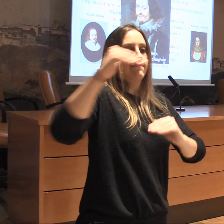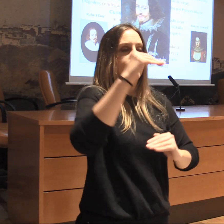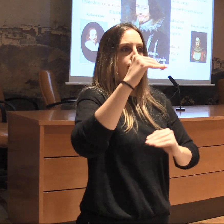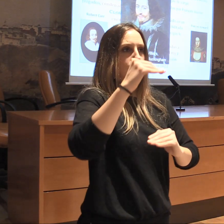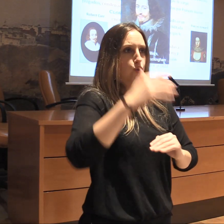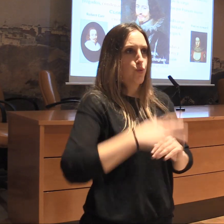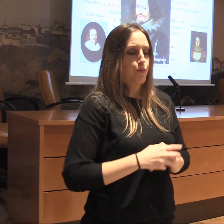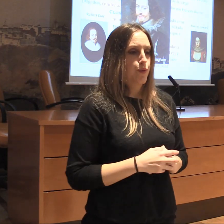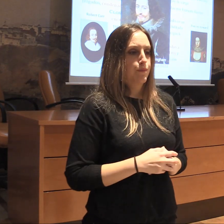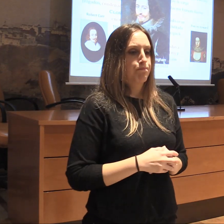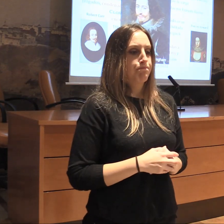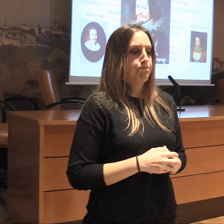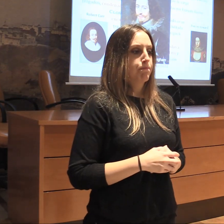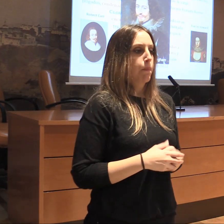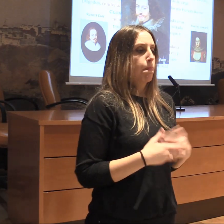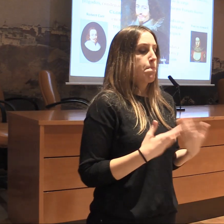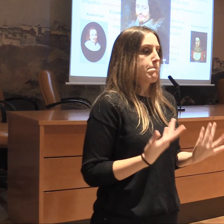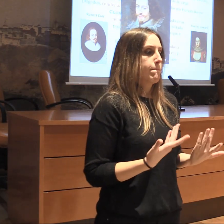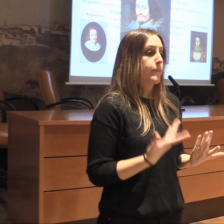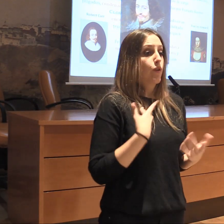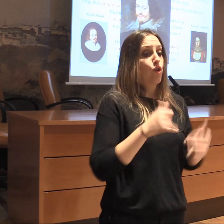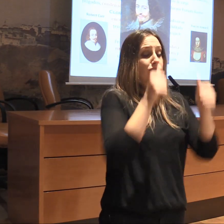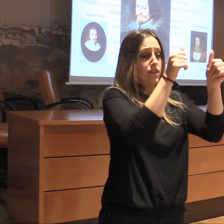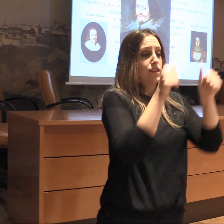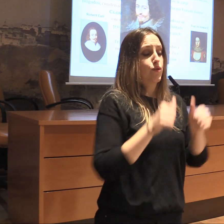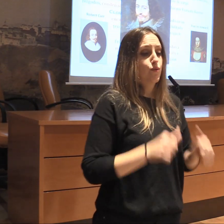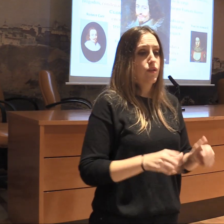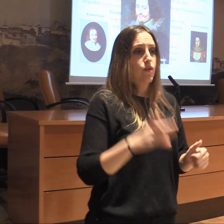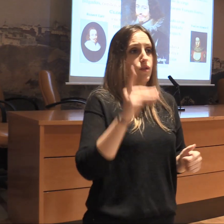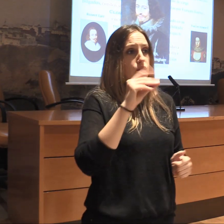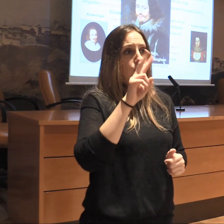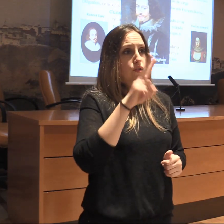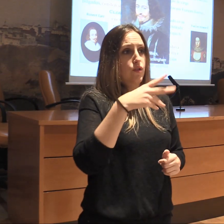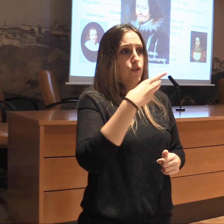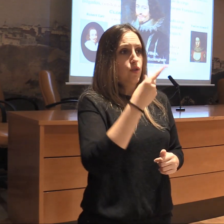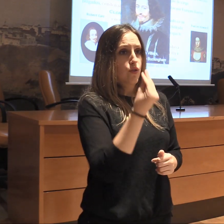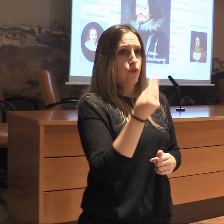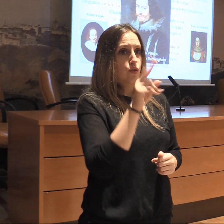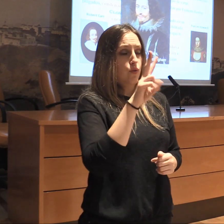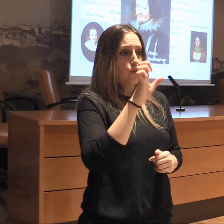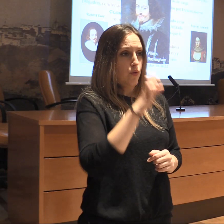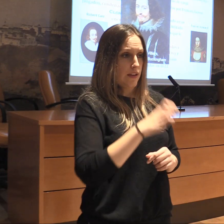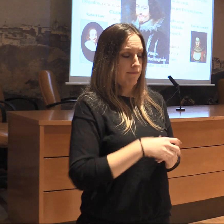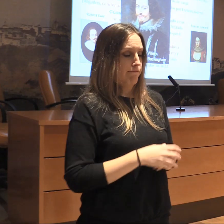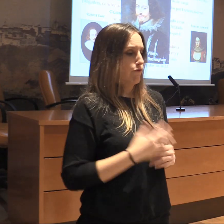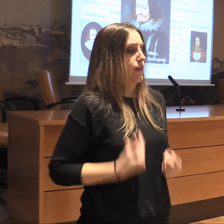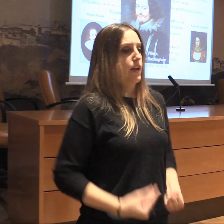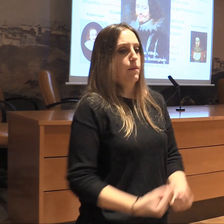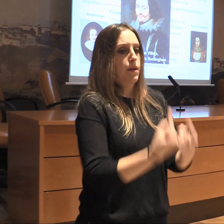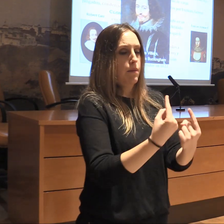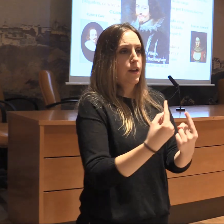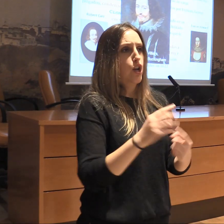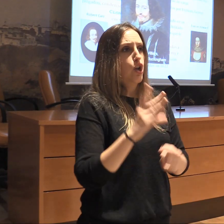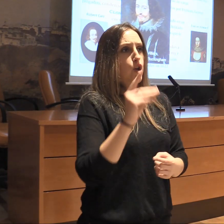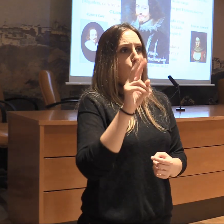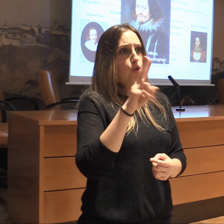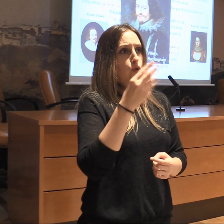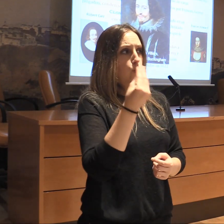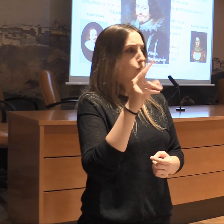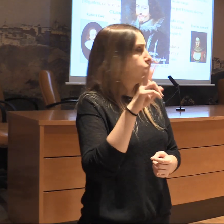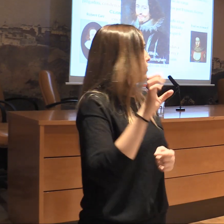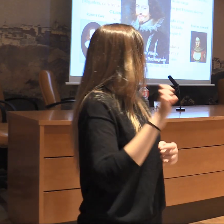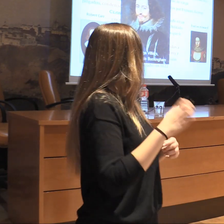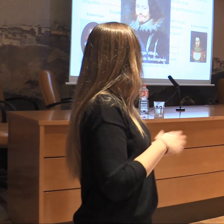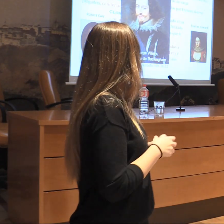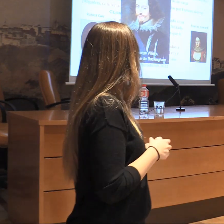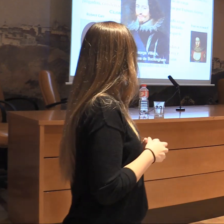instancias ennoblecido con el título de duque de Buckingham. Fue el primer duque de Buckingham. El origen fue el